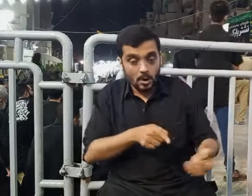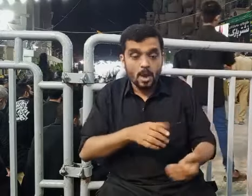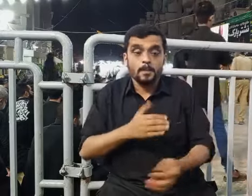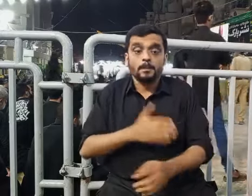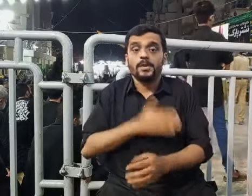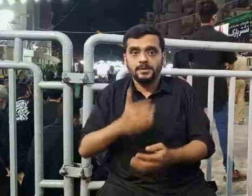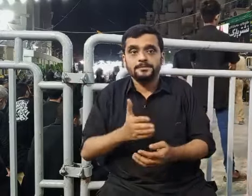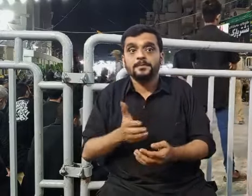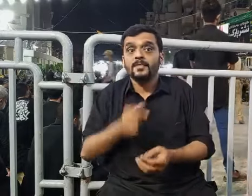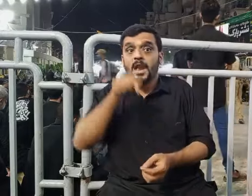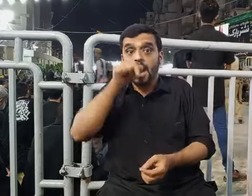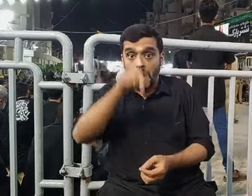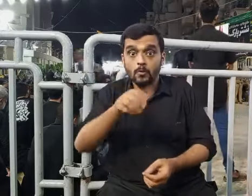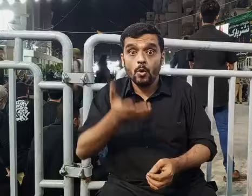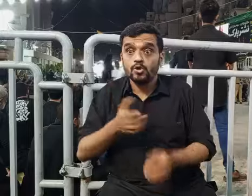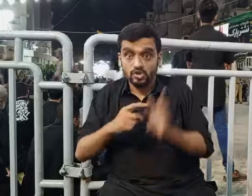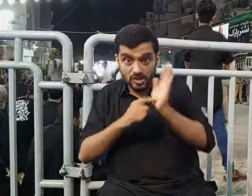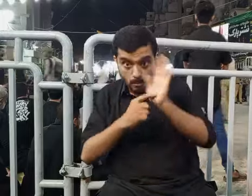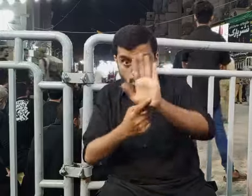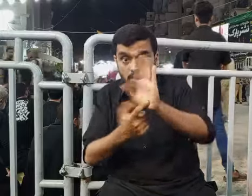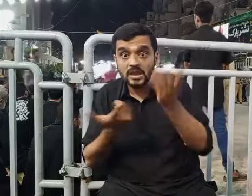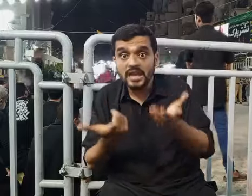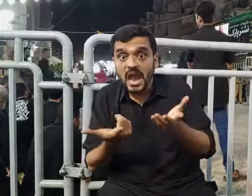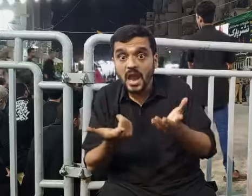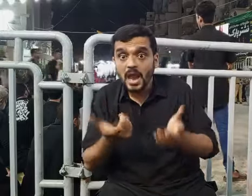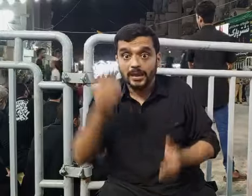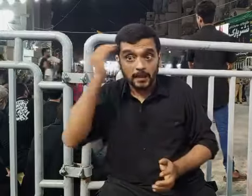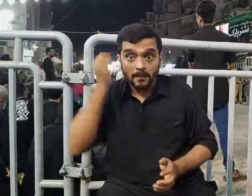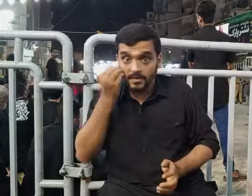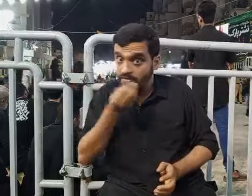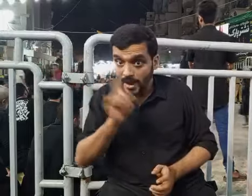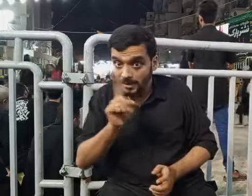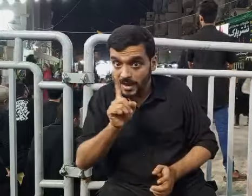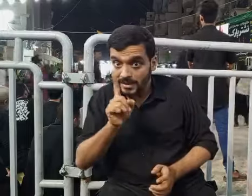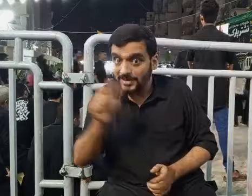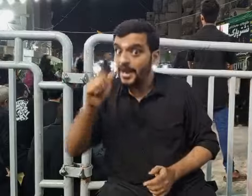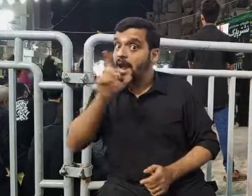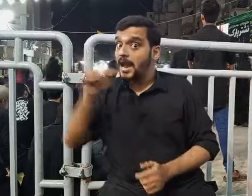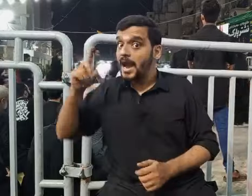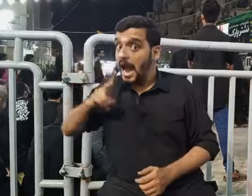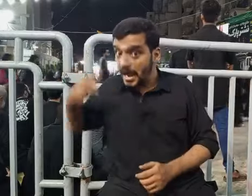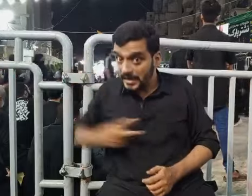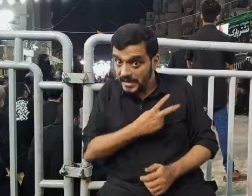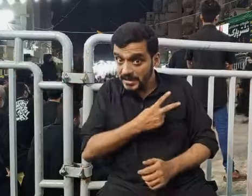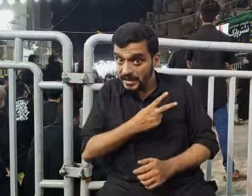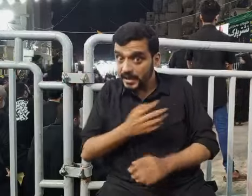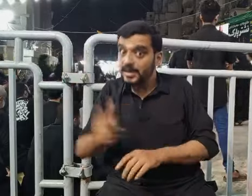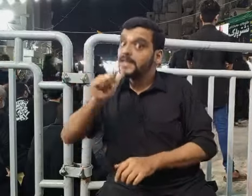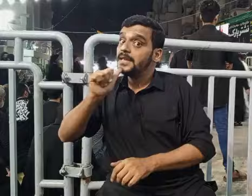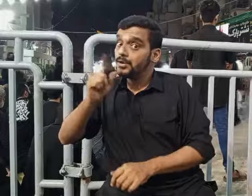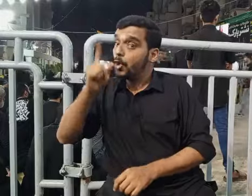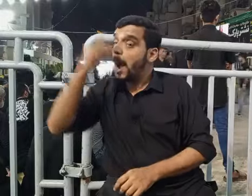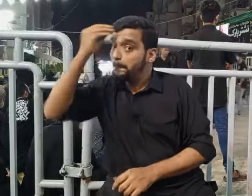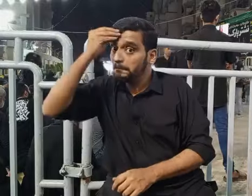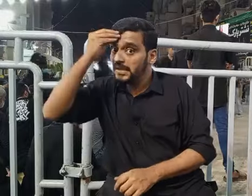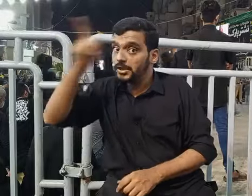یہ بی بی فاطمہ کی بات ہے، فاطمہ بنت اسد کی بات ہو رہی ہے، ان کا مرتبہ مریم سے مرتبہ بڑا اسم